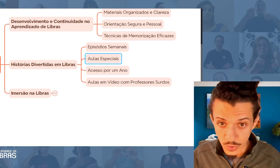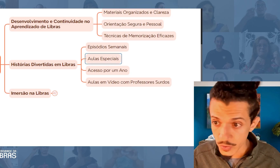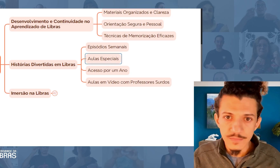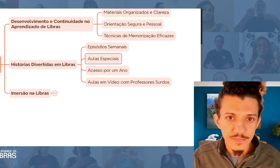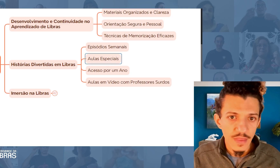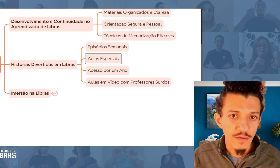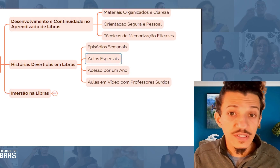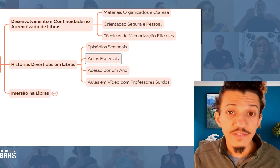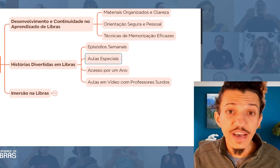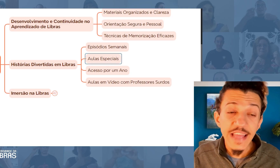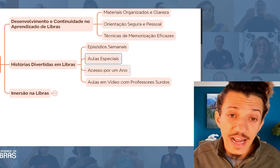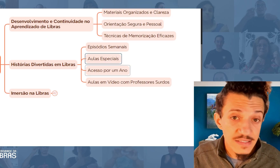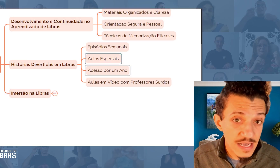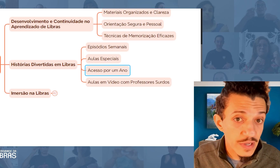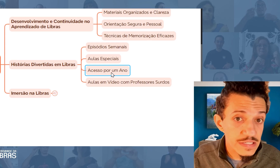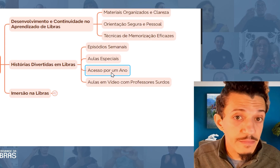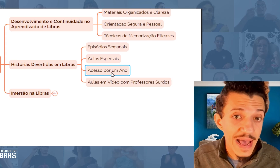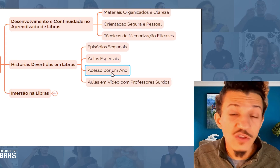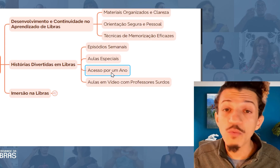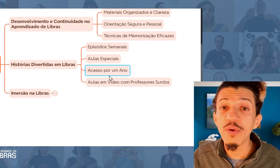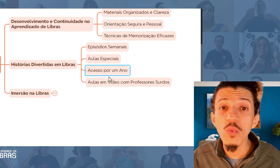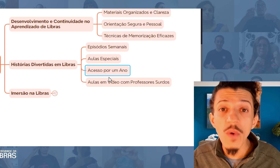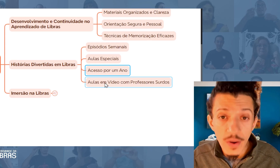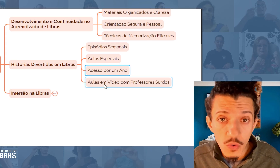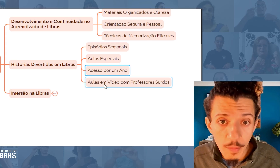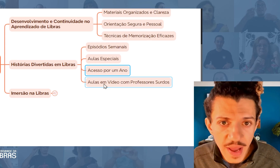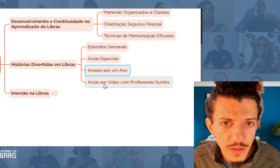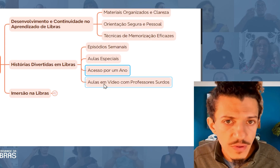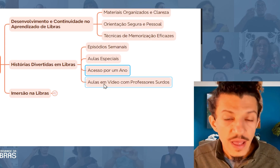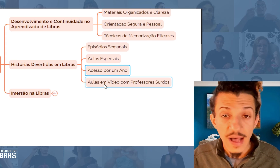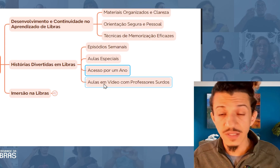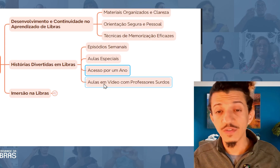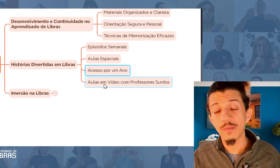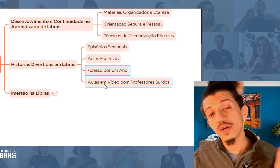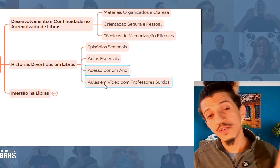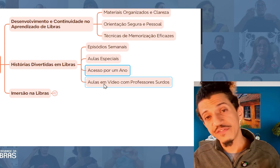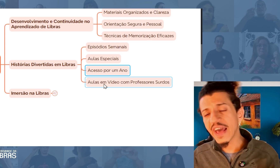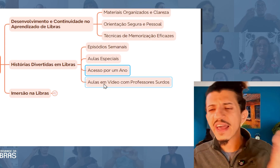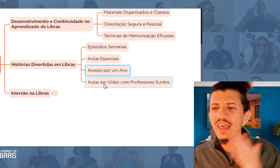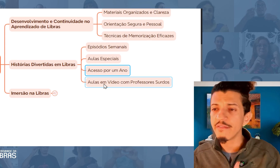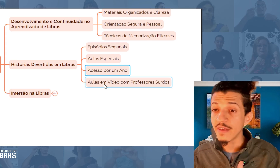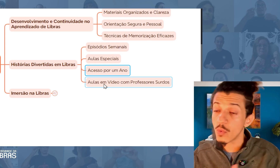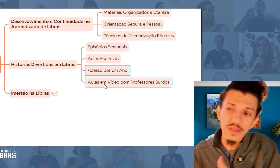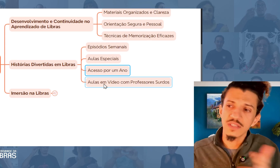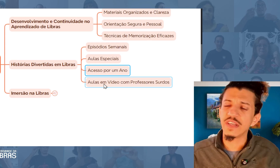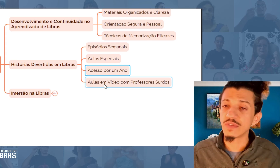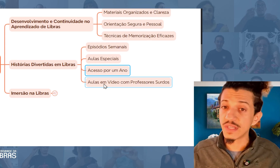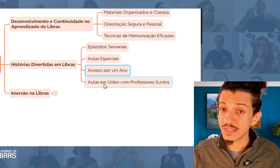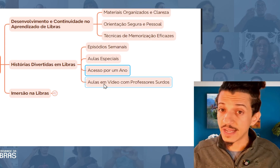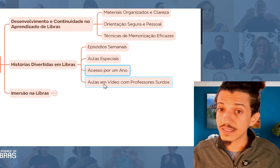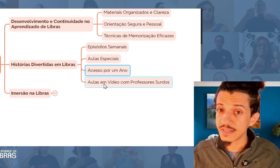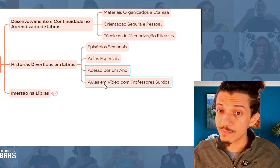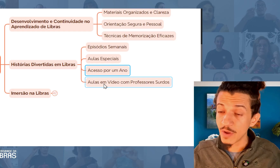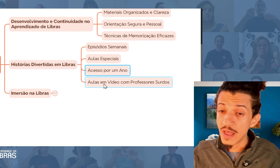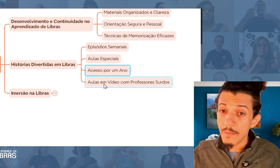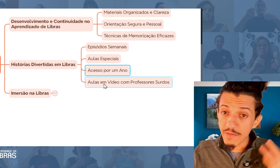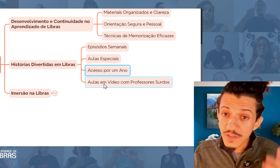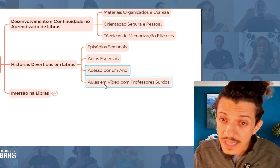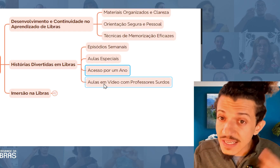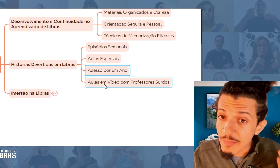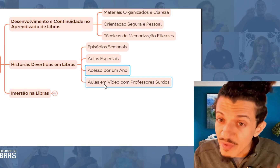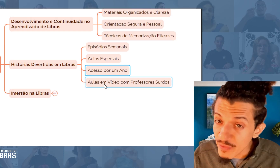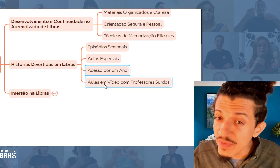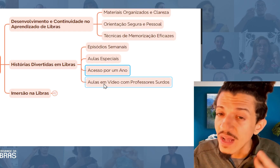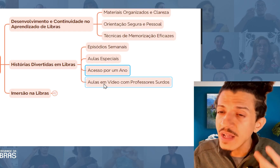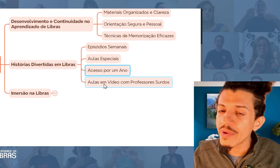com surdos. Você vai ter acesso a esse método por um ano completo. Assim você pode ver e rever quantas vezes você quiser nesse tempo para você